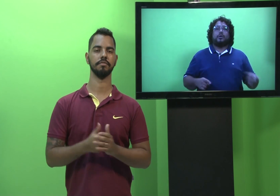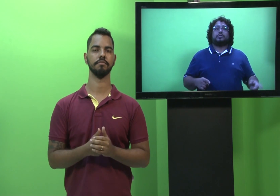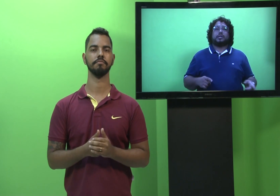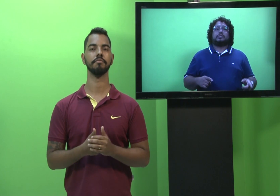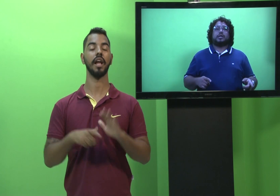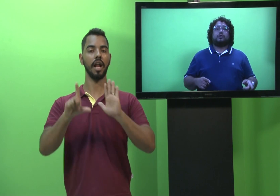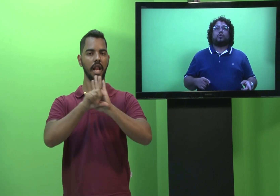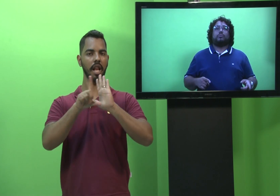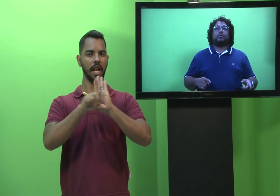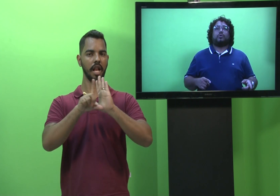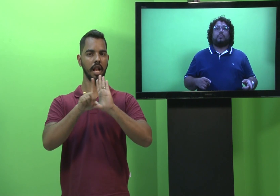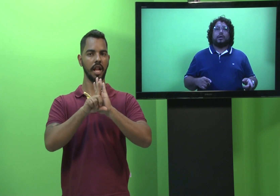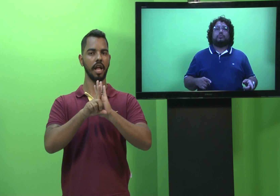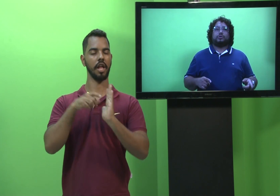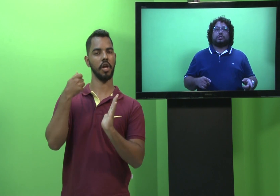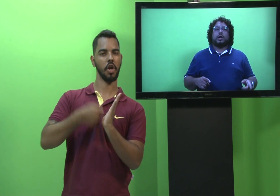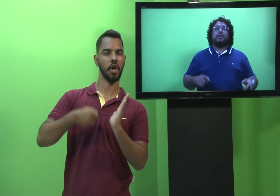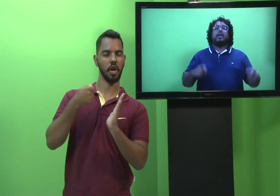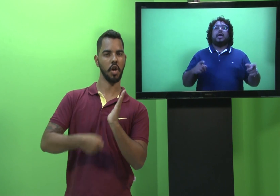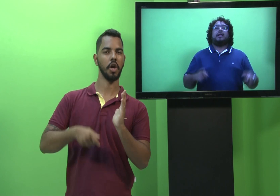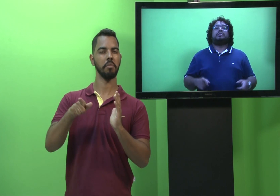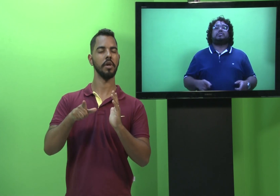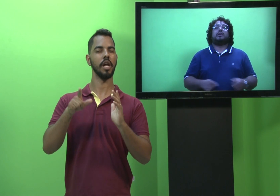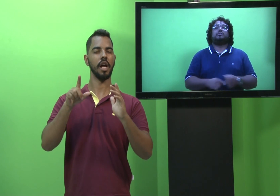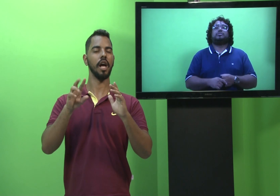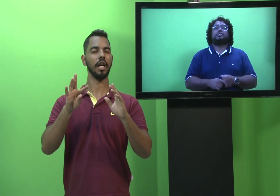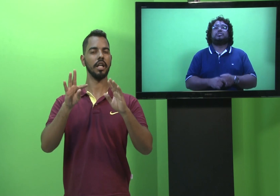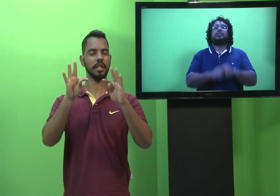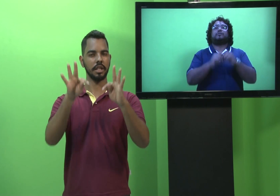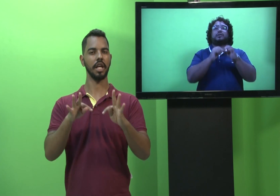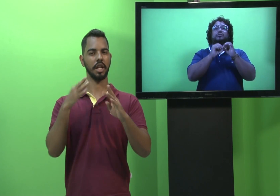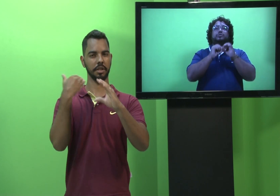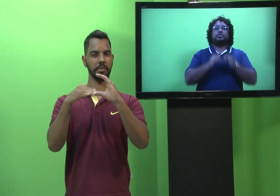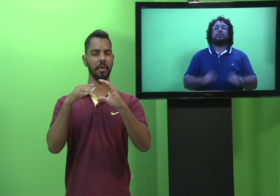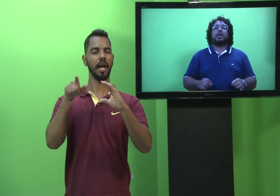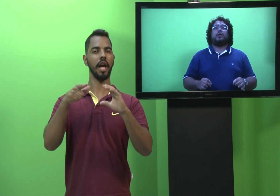possa ser aceito como documento original, é necessário existir certificação